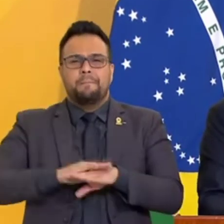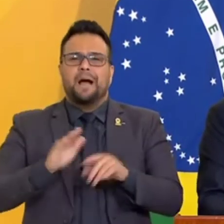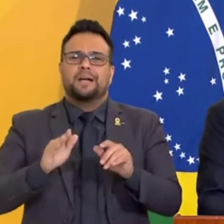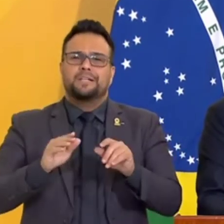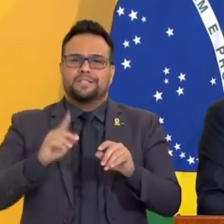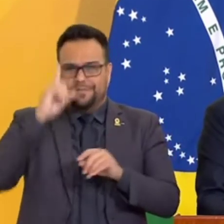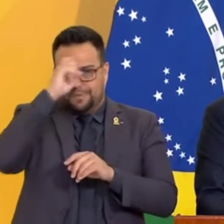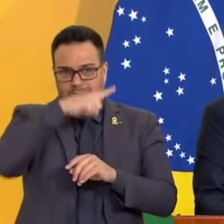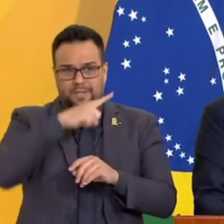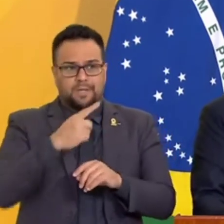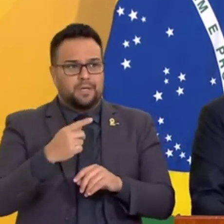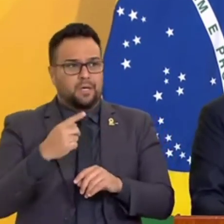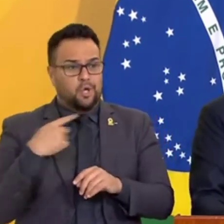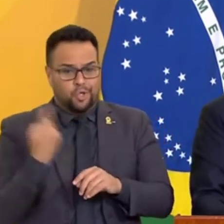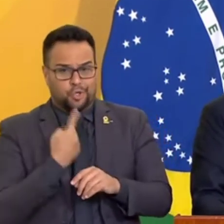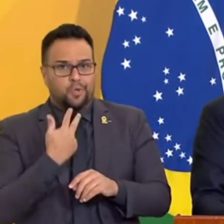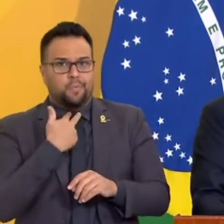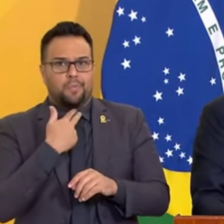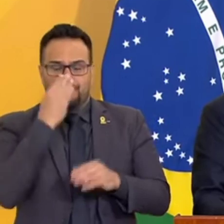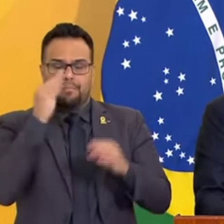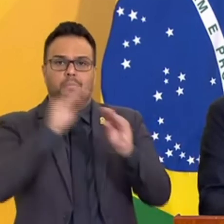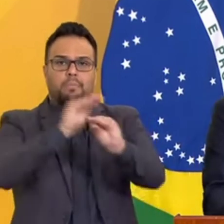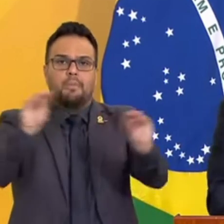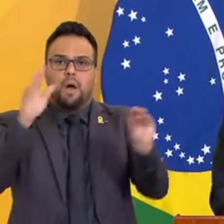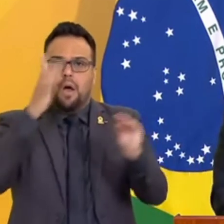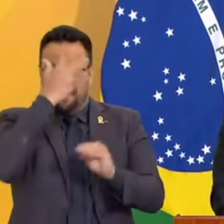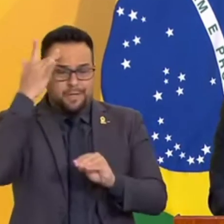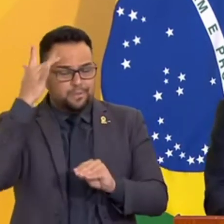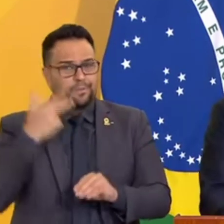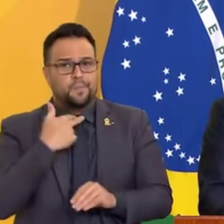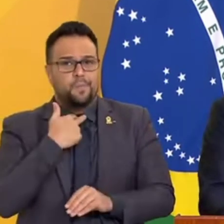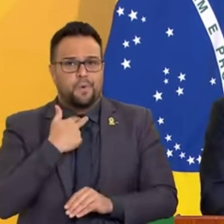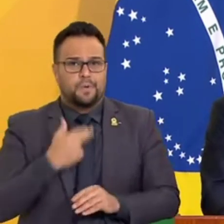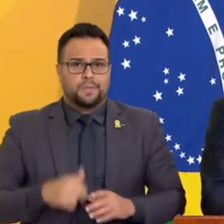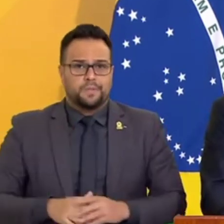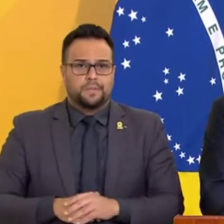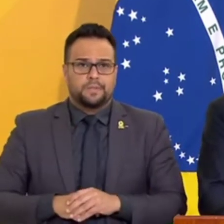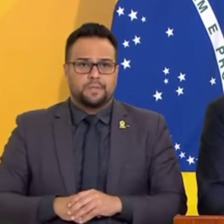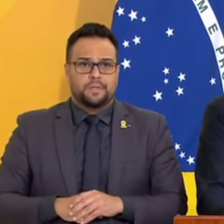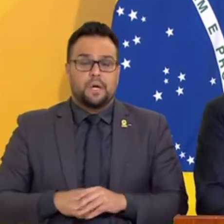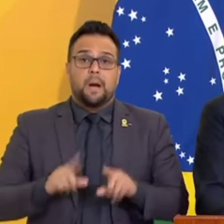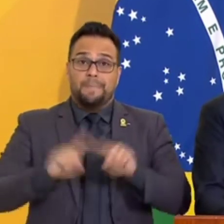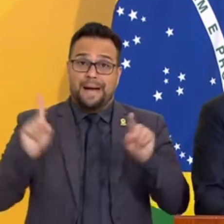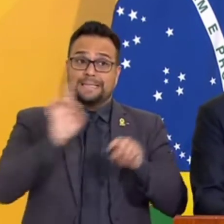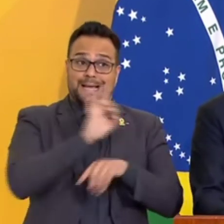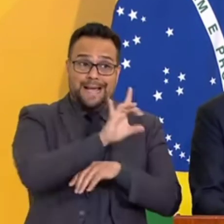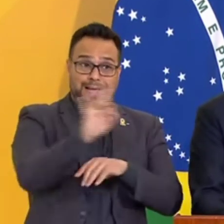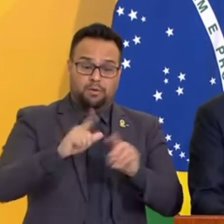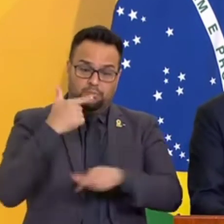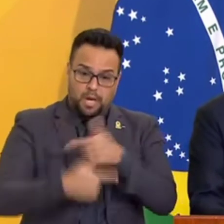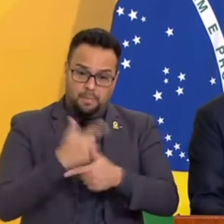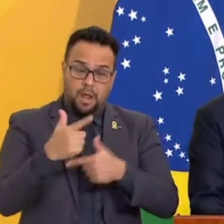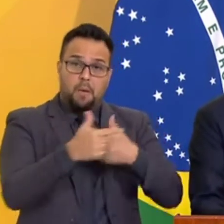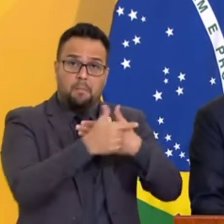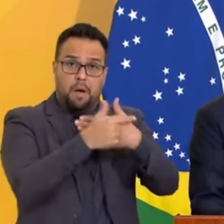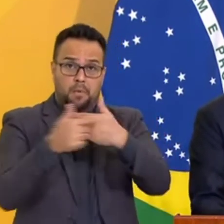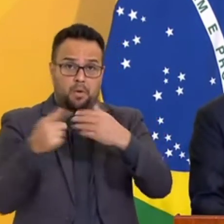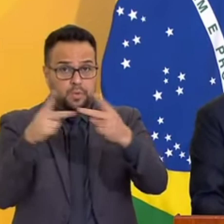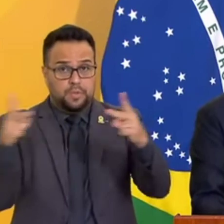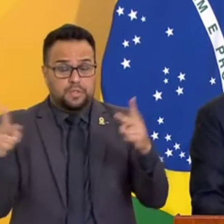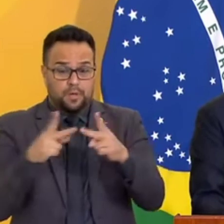pessoas mas a prova que o Governo está fazendo a sua parte dados oficiais terminamos